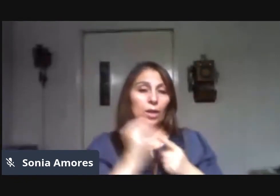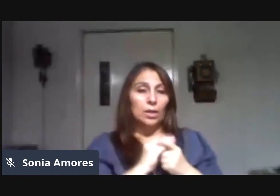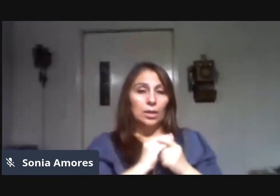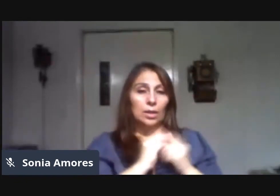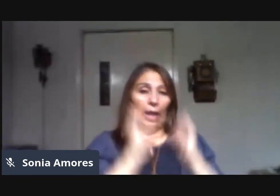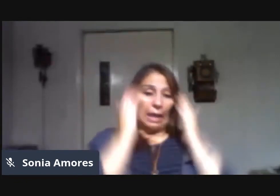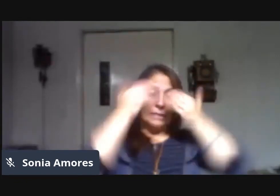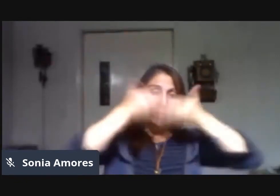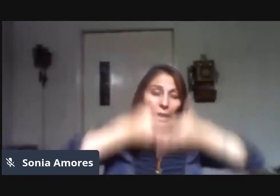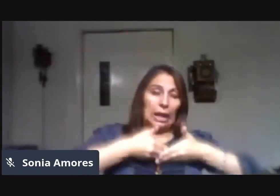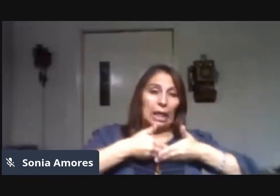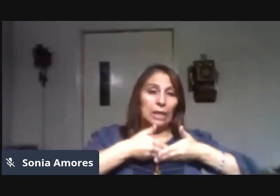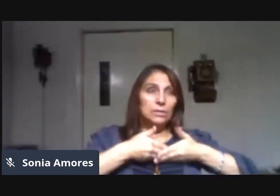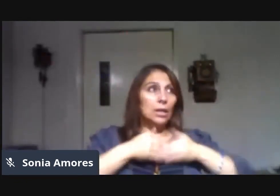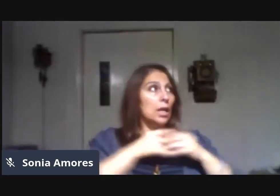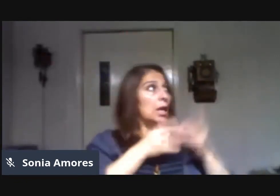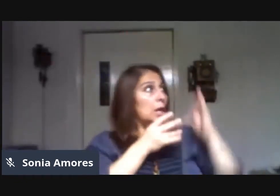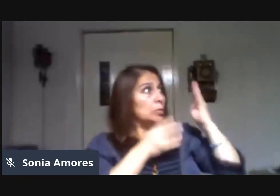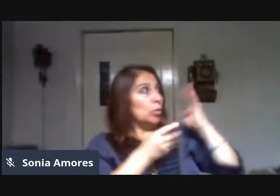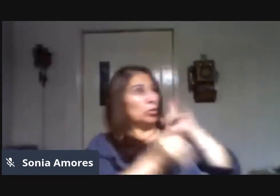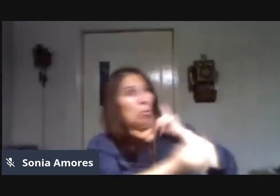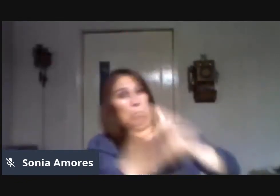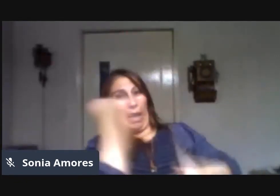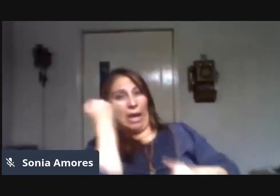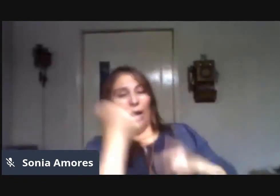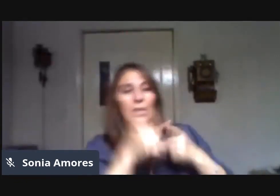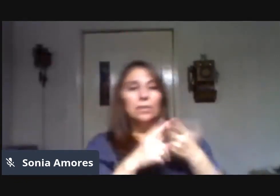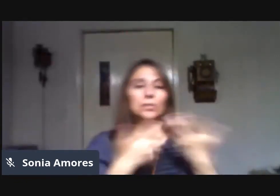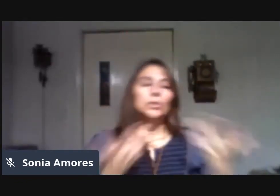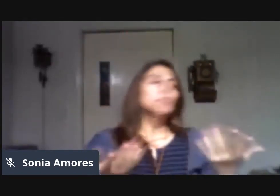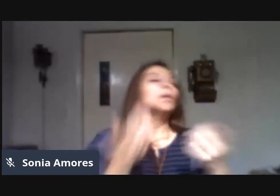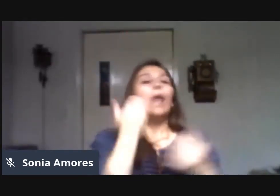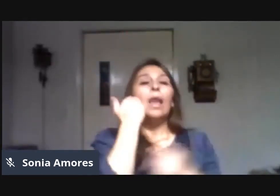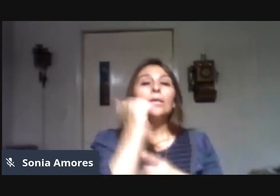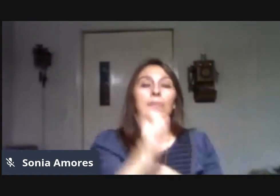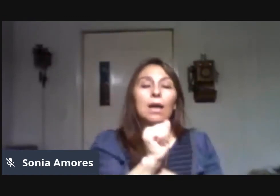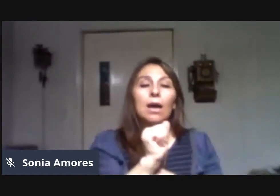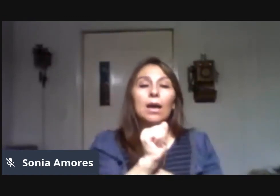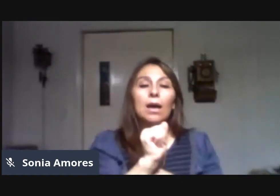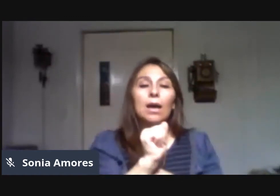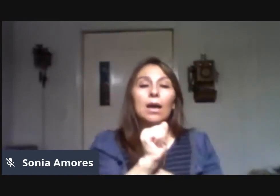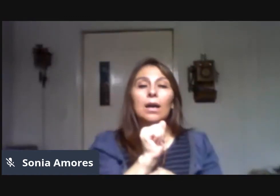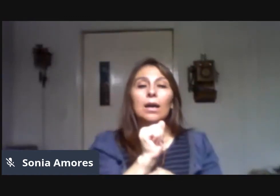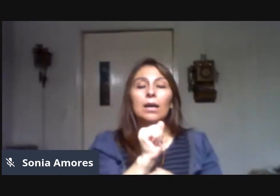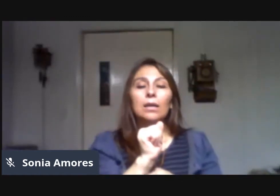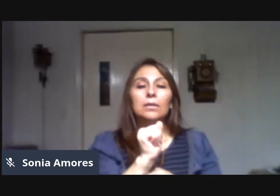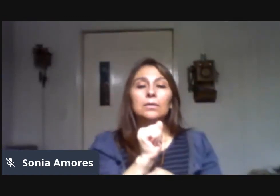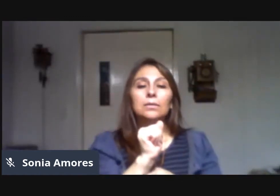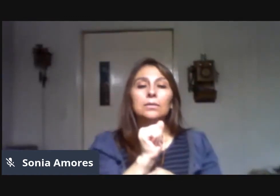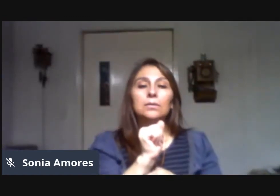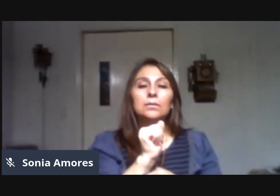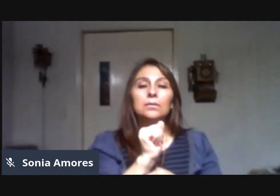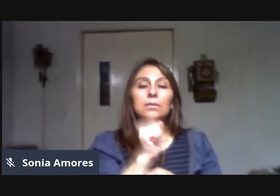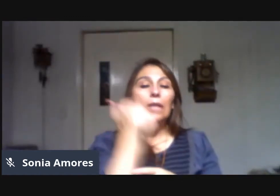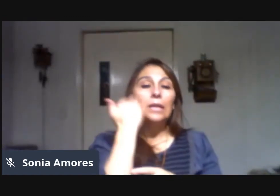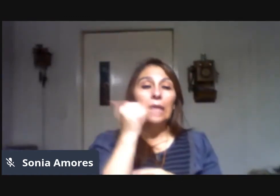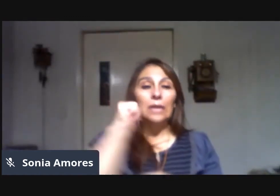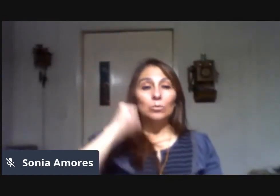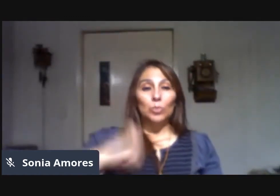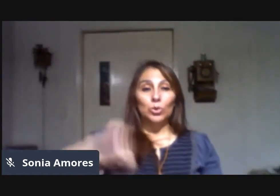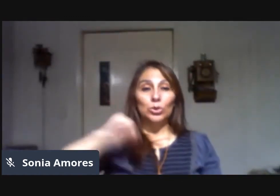sus maltratadores, las mujeres en ejercicio de prostitución que